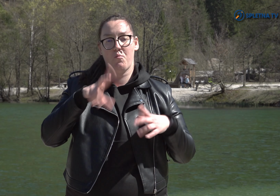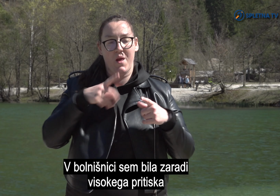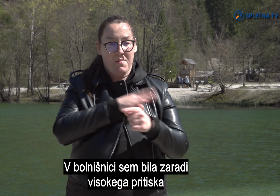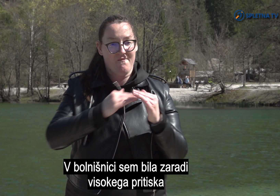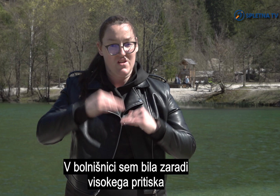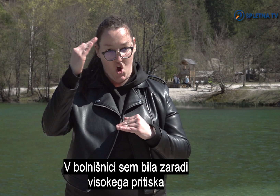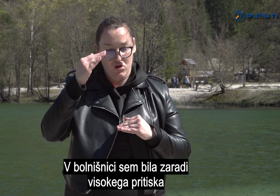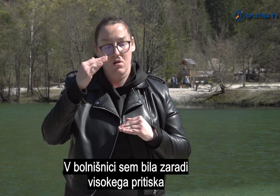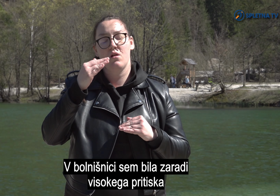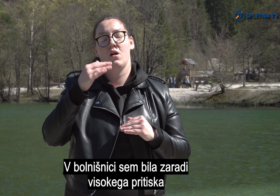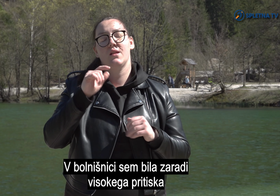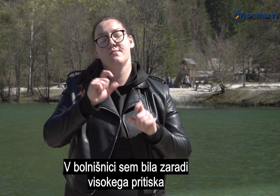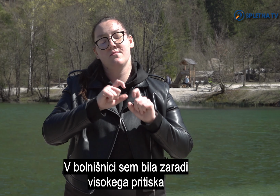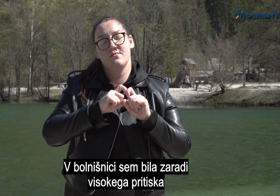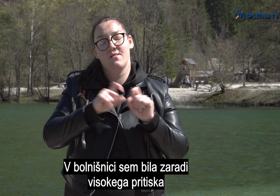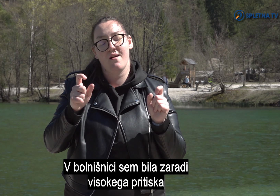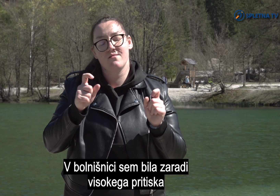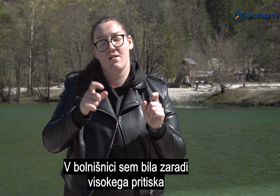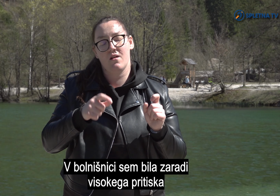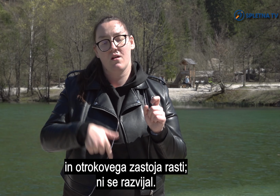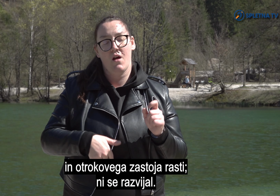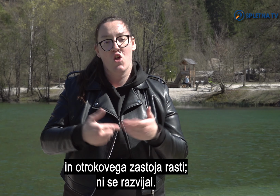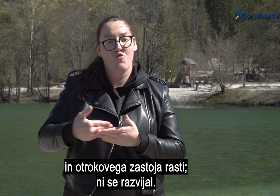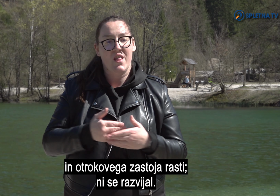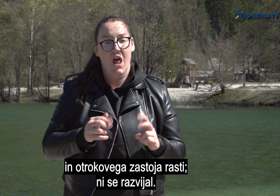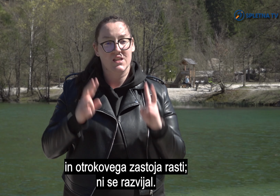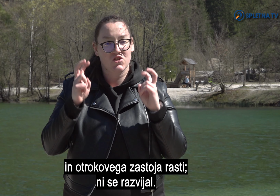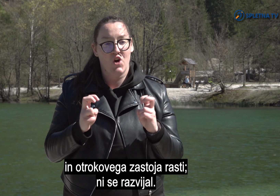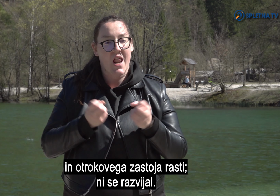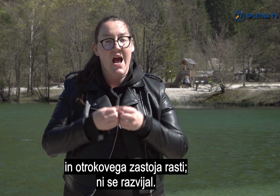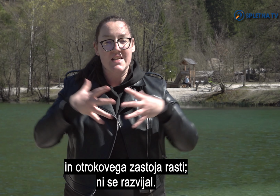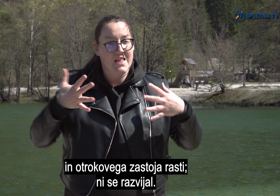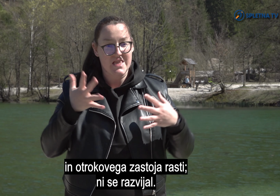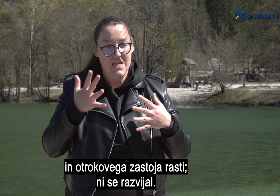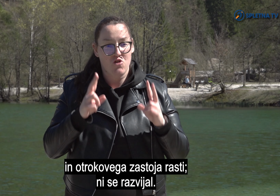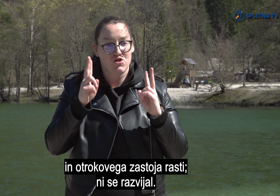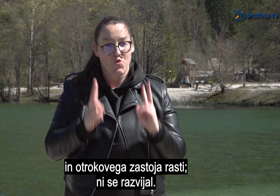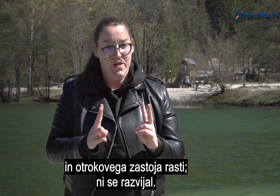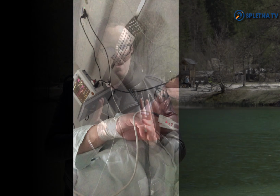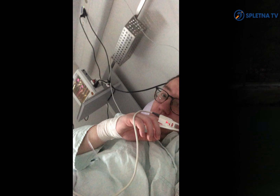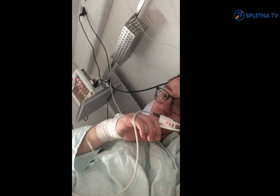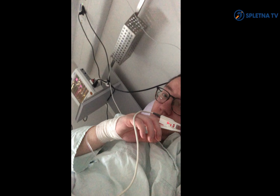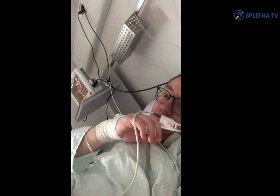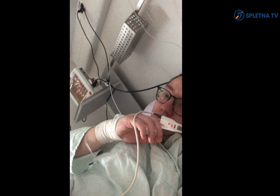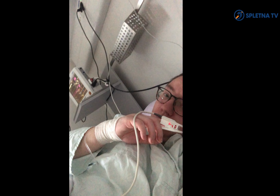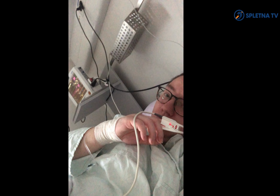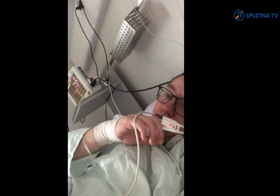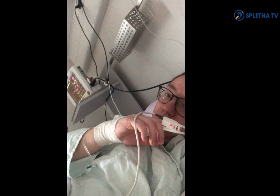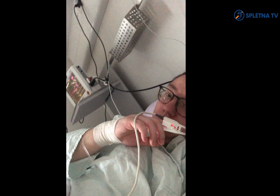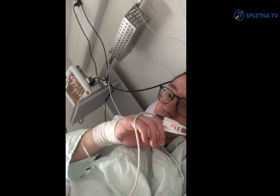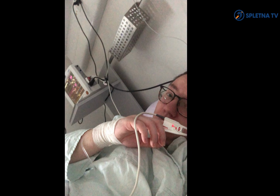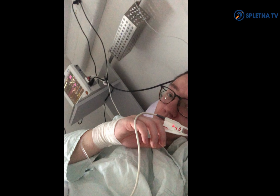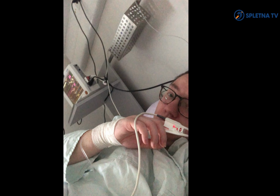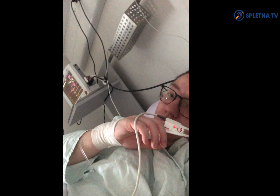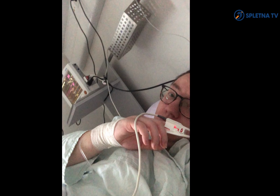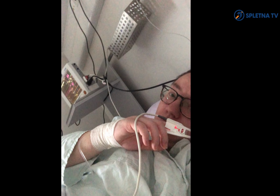V bolnišnici sem bila zaradi visokega pritiska in otrokovega zastoja rasti. Ni se razvijal.